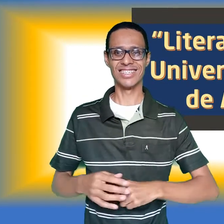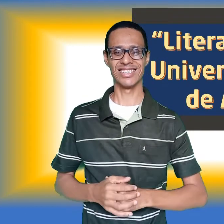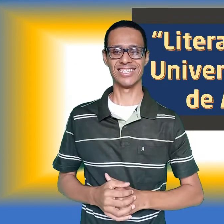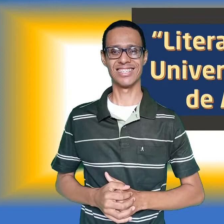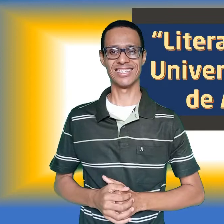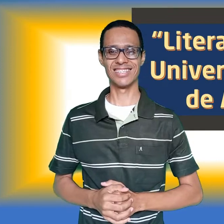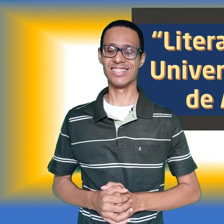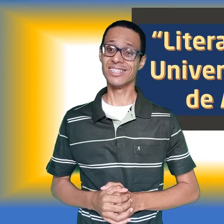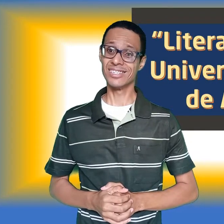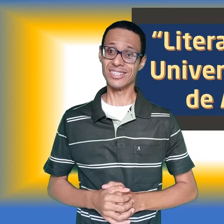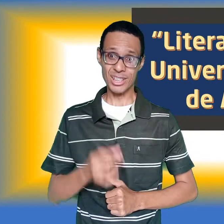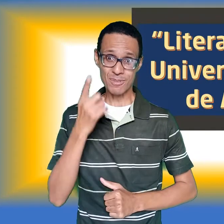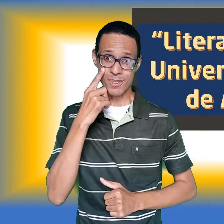Vamos para o terceiro bloco?